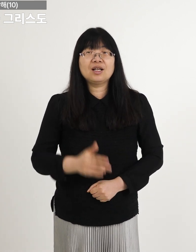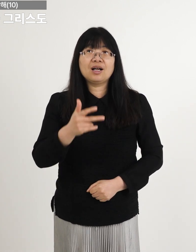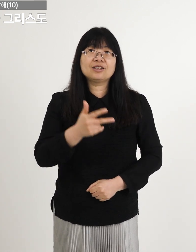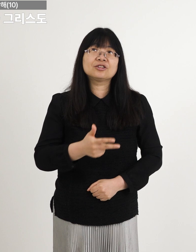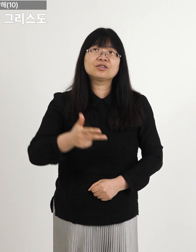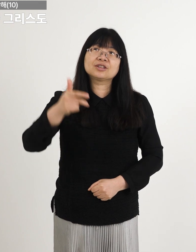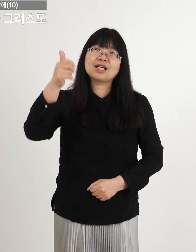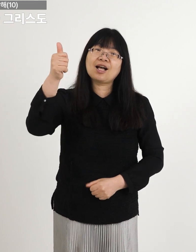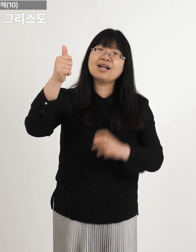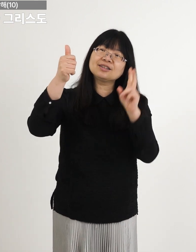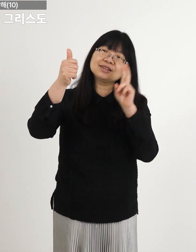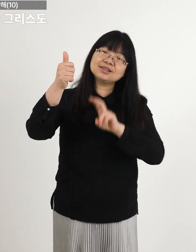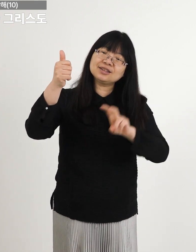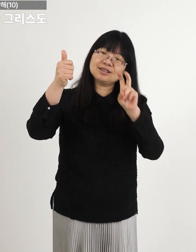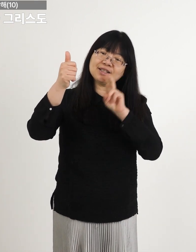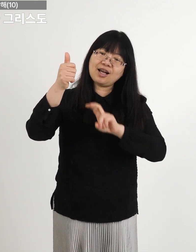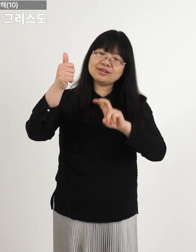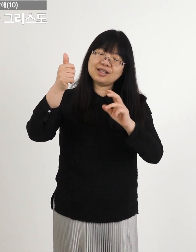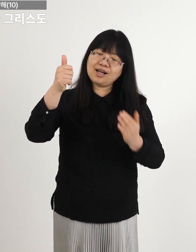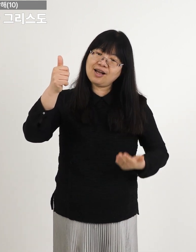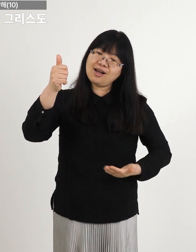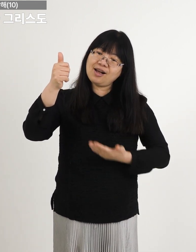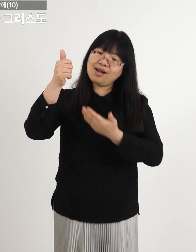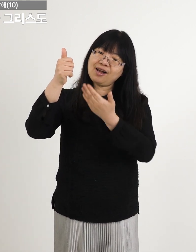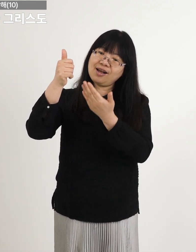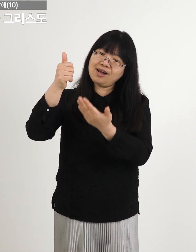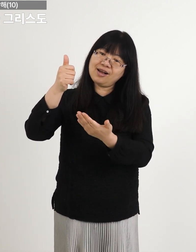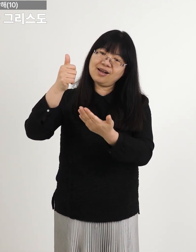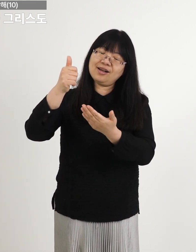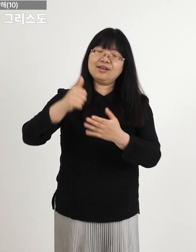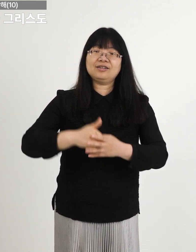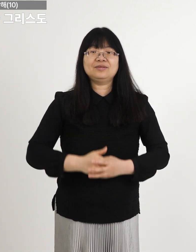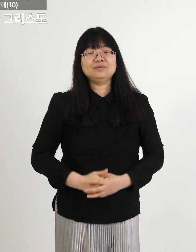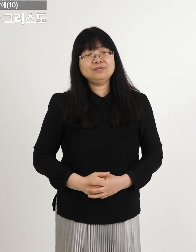주를 찬양할지라.